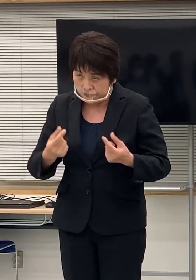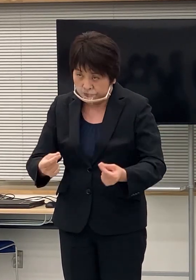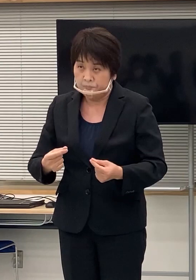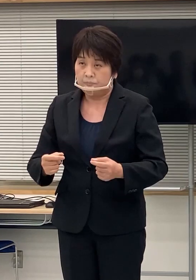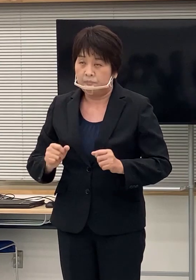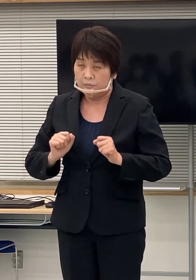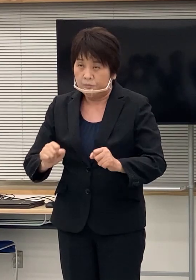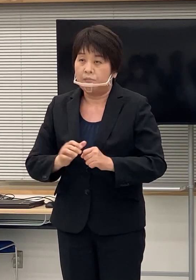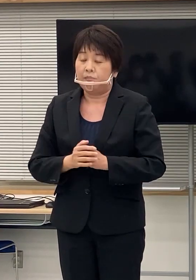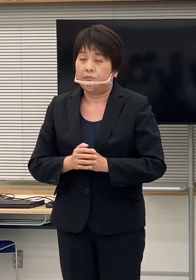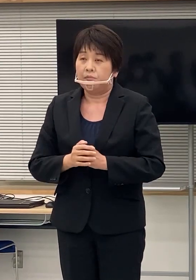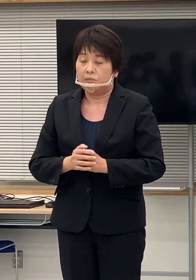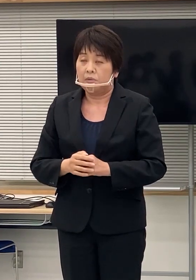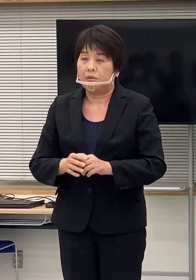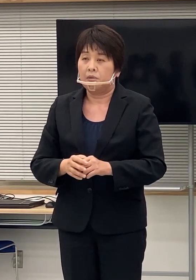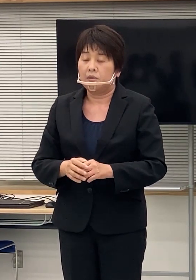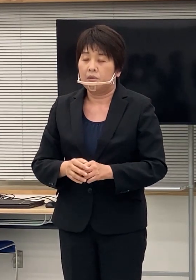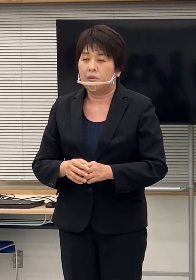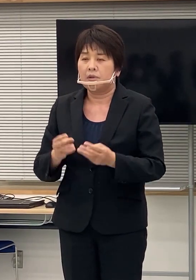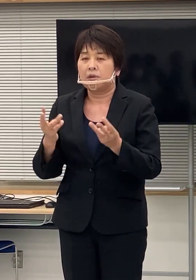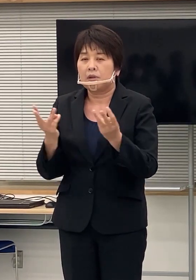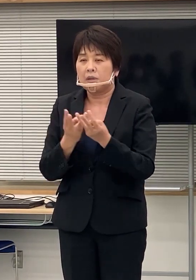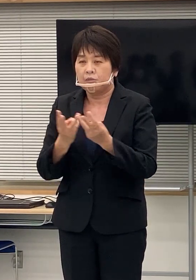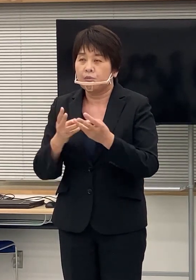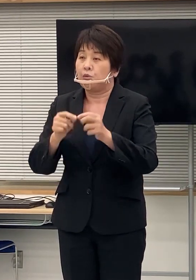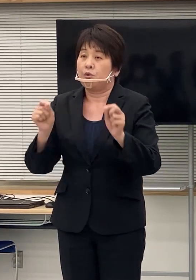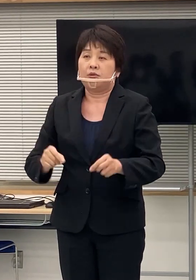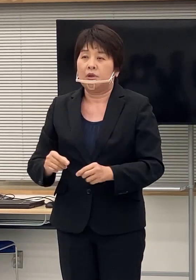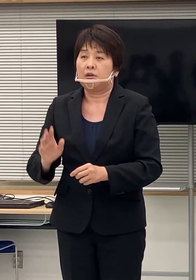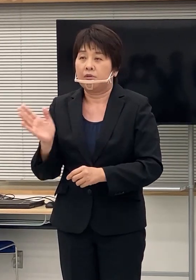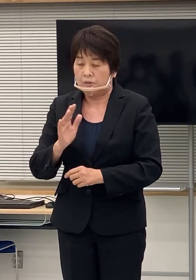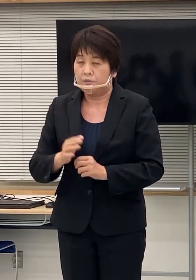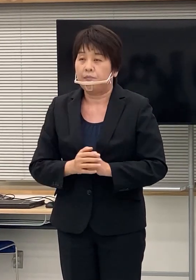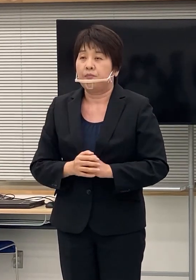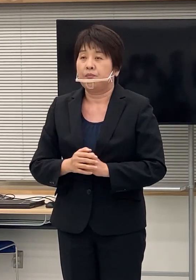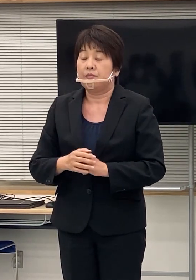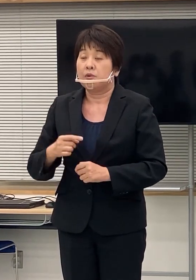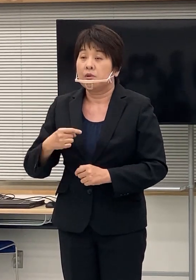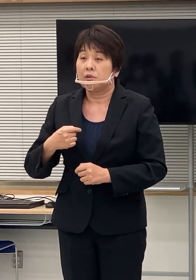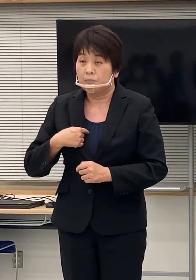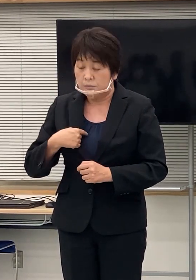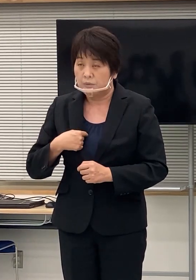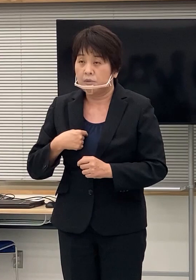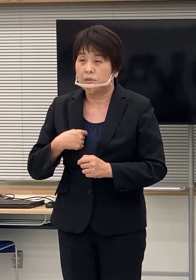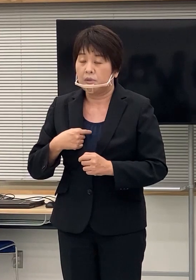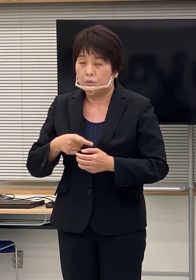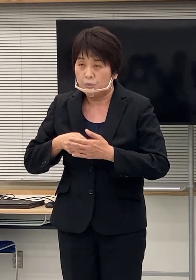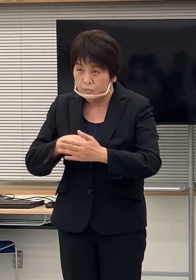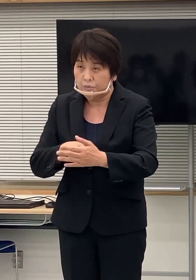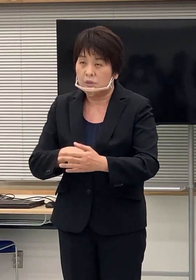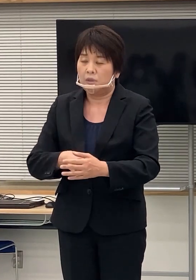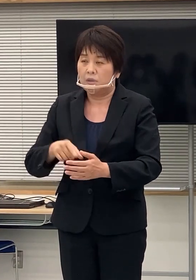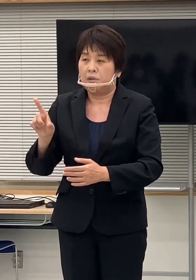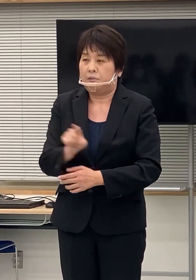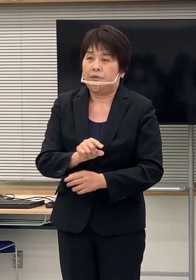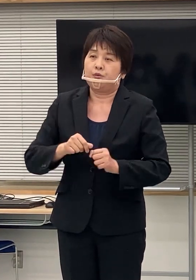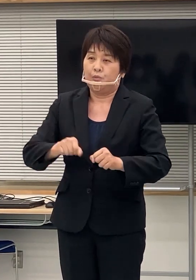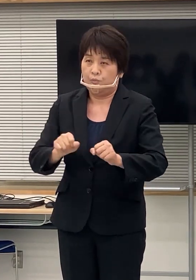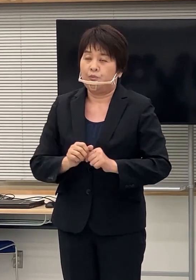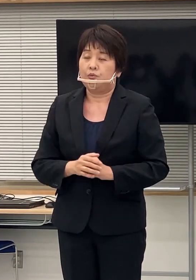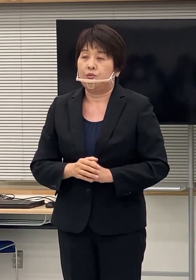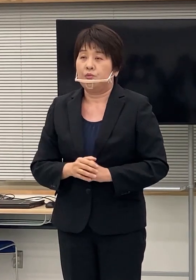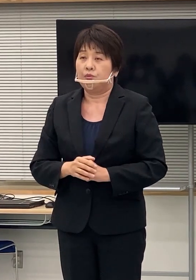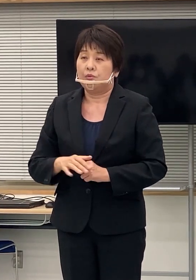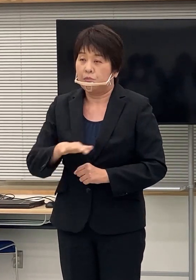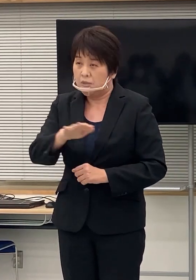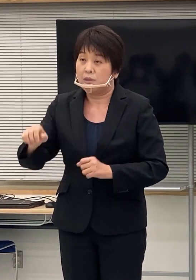く、つまり何人になったから何をするではなくて、自分たちでより減らしていく、積極的にみん